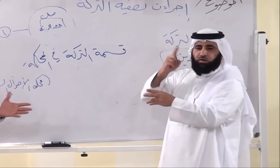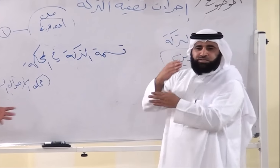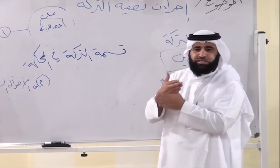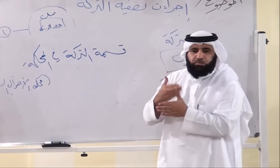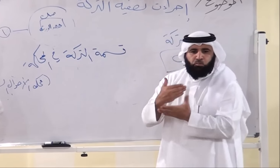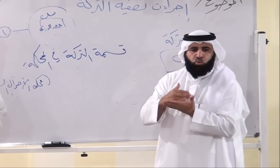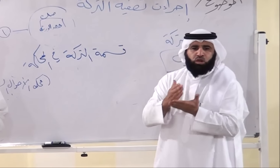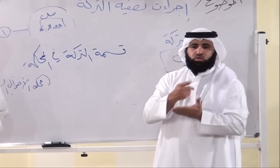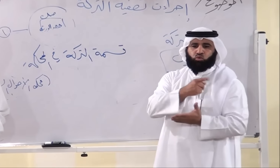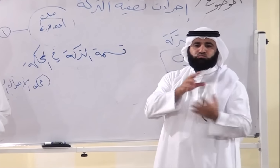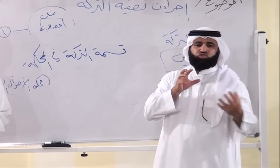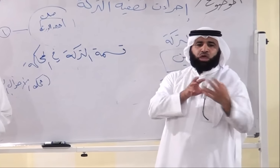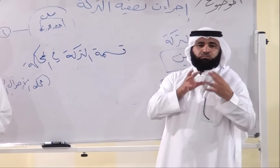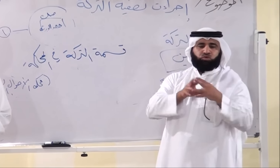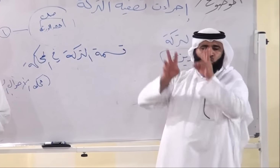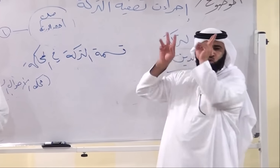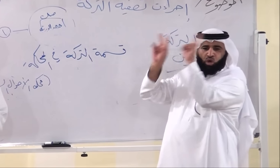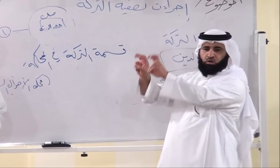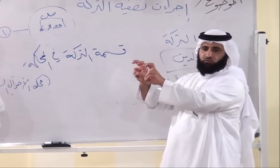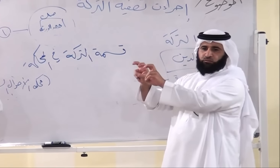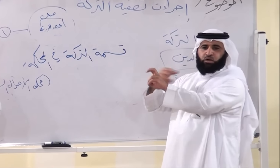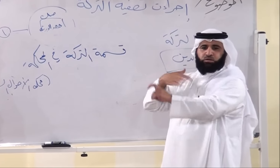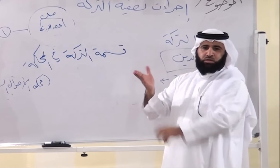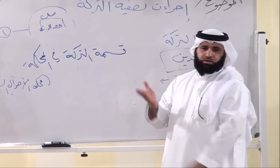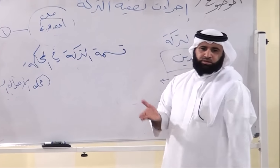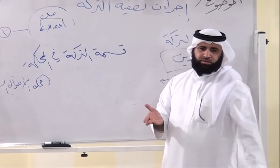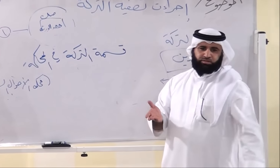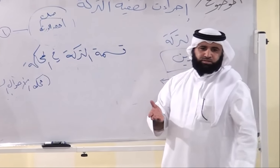الله ورثة واختلفوا فيما بينهم.